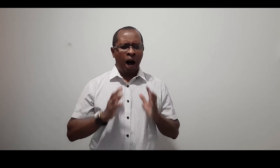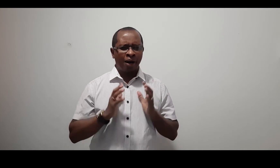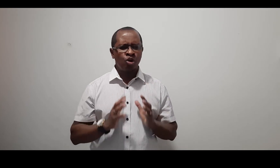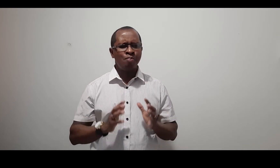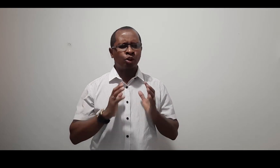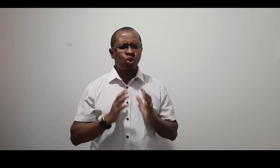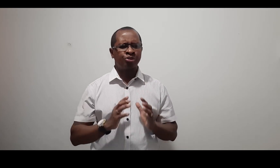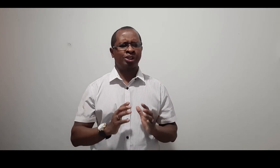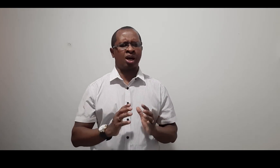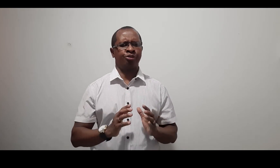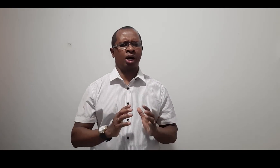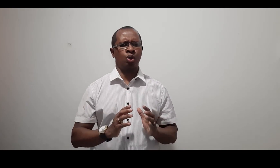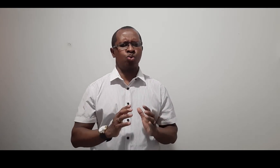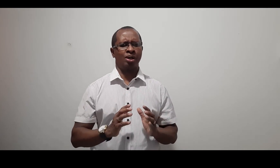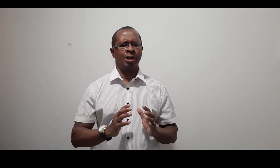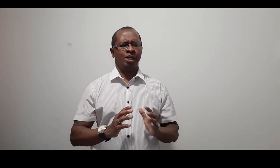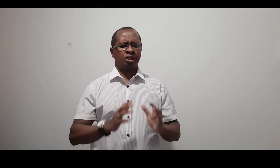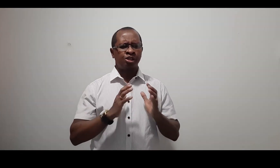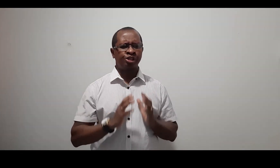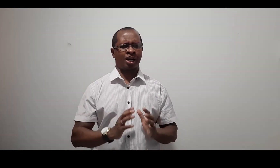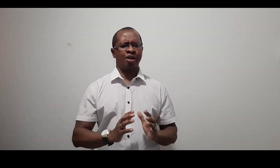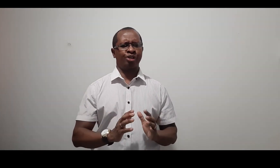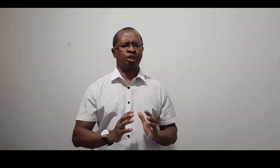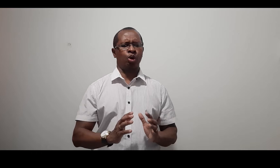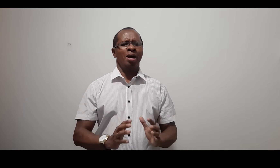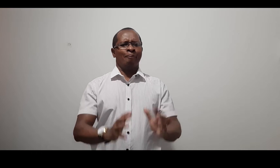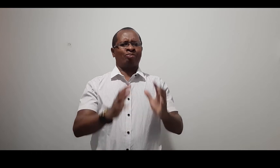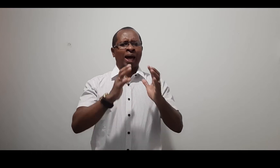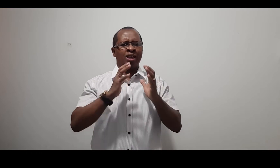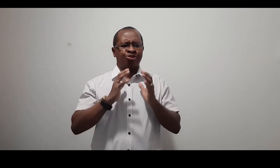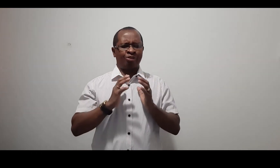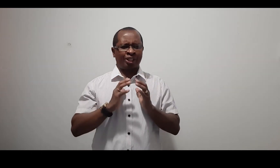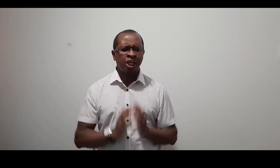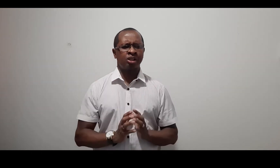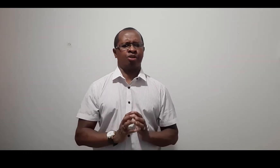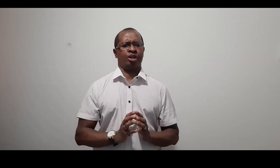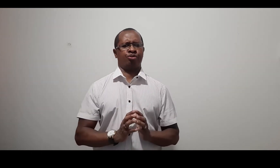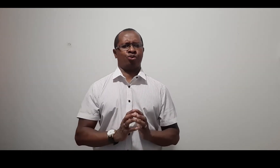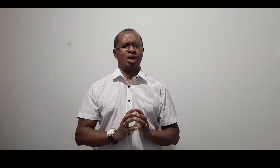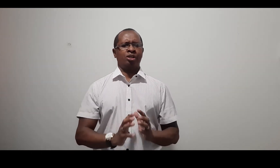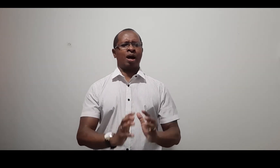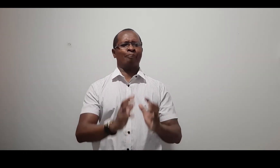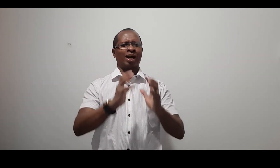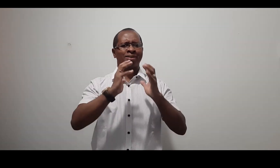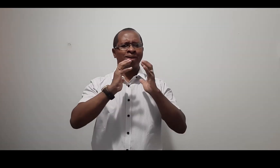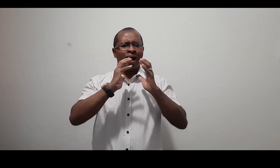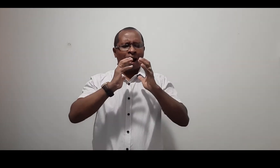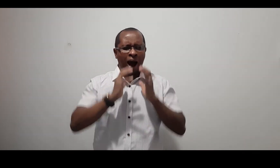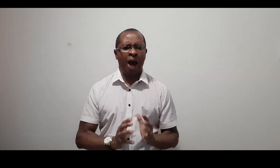Ary io mahatonga ny fizarana faharoa sy ny fizarana fahatelo mitahiry fahafatesana ve le fo sa mitahiry aina